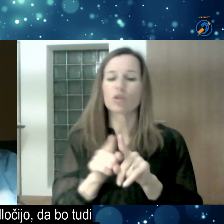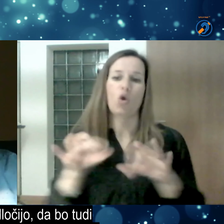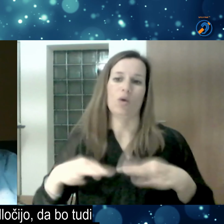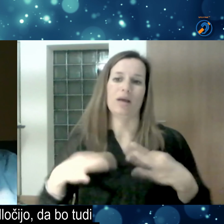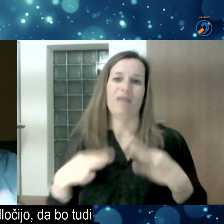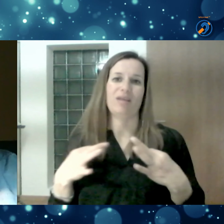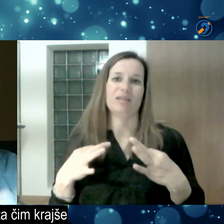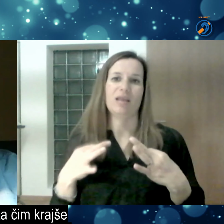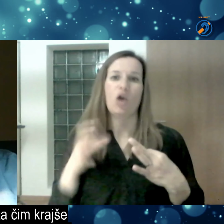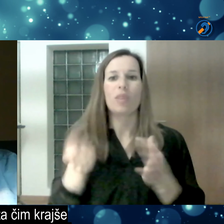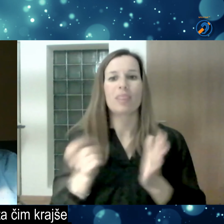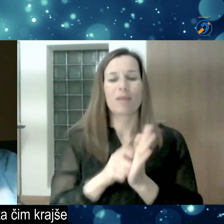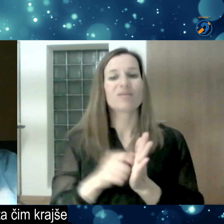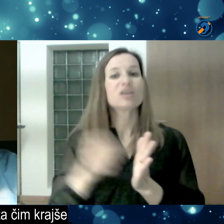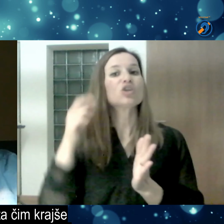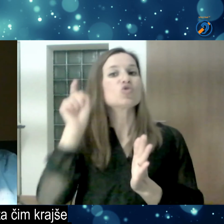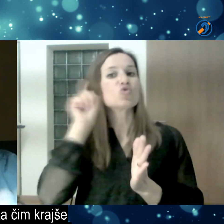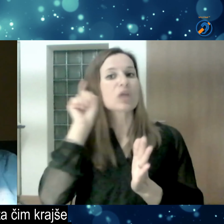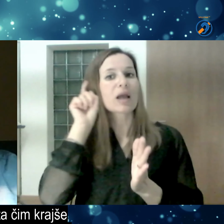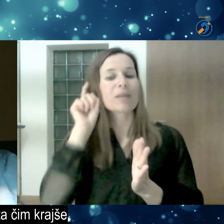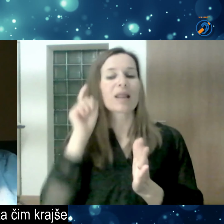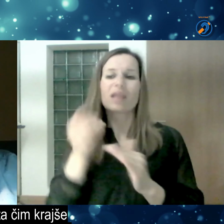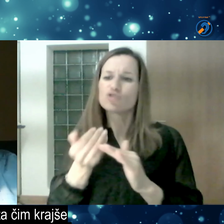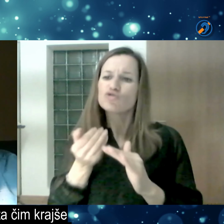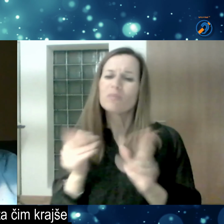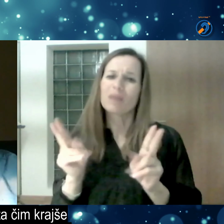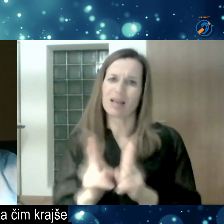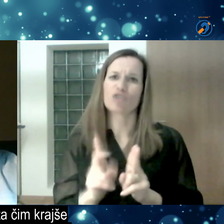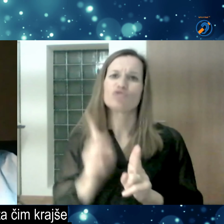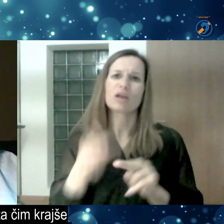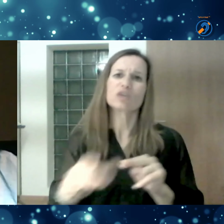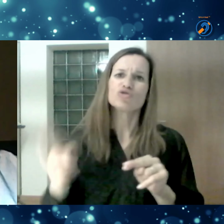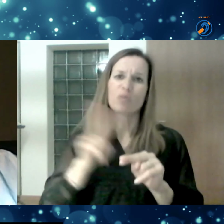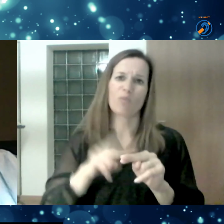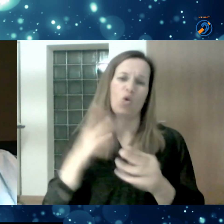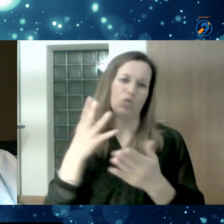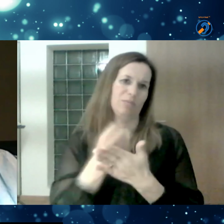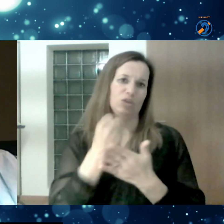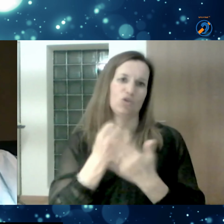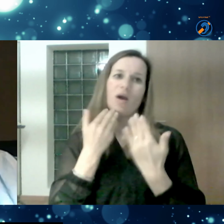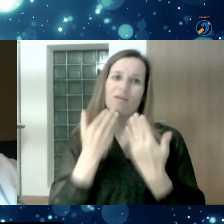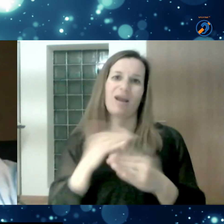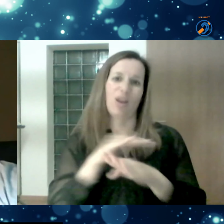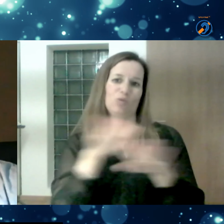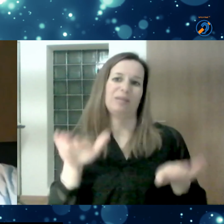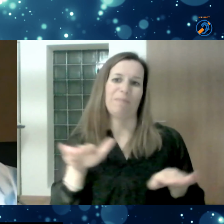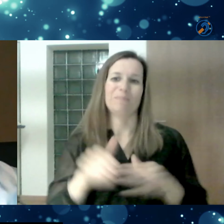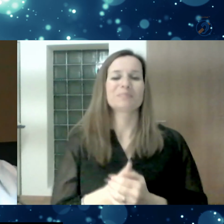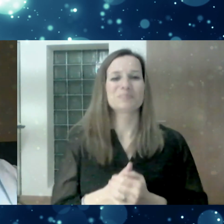po nabavi slušnega aparata čim krajše in čim bolj uspešno. Hvala za prisluh.